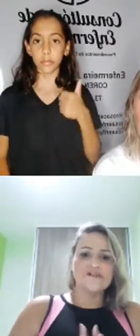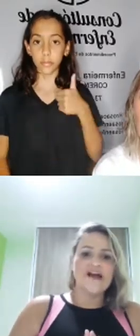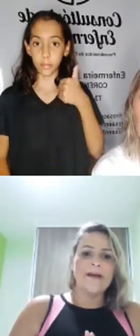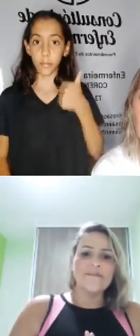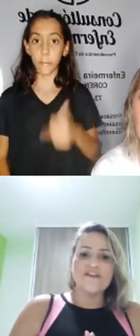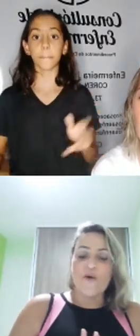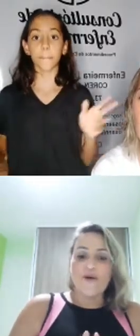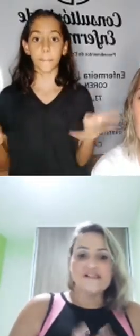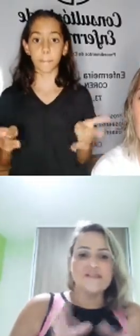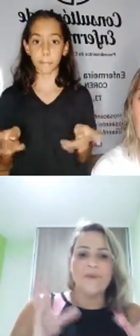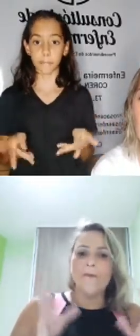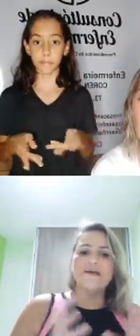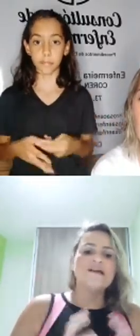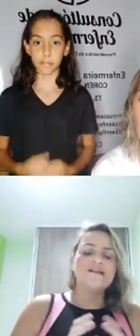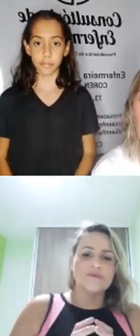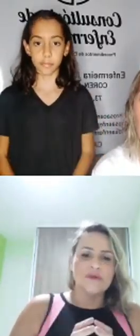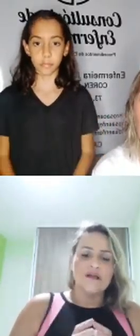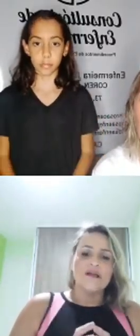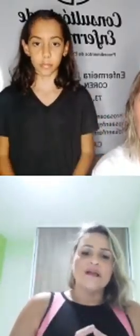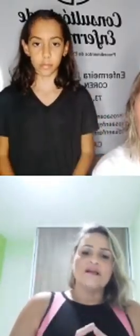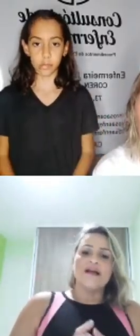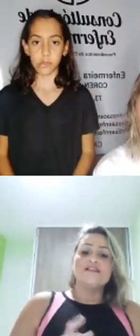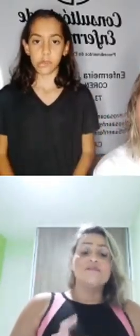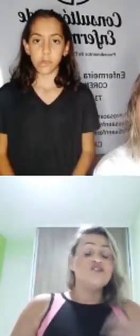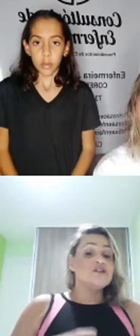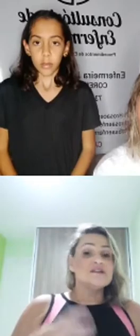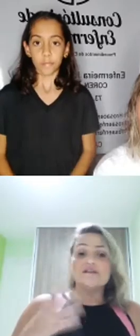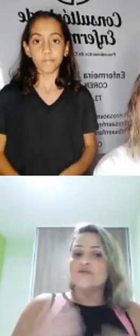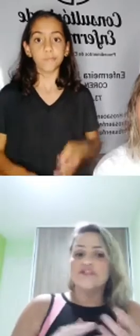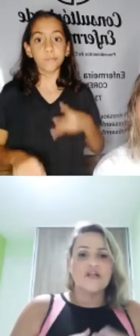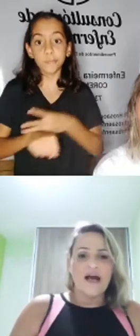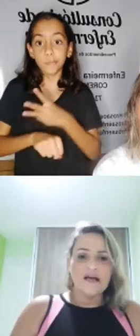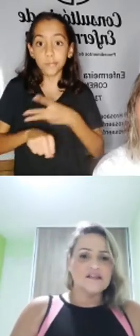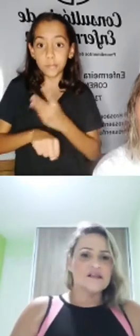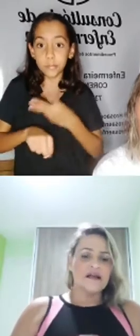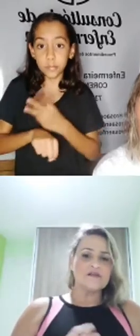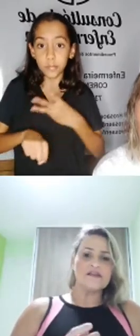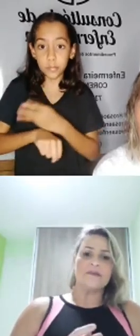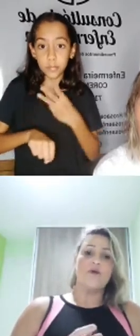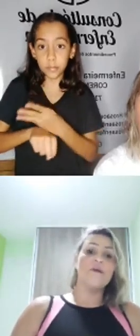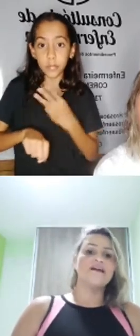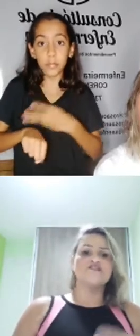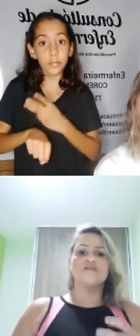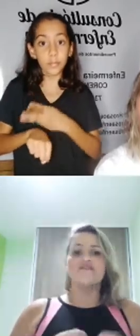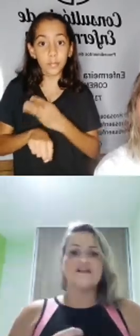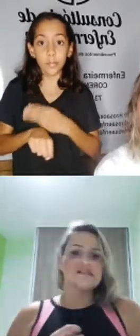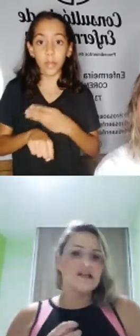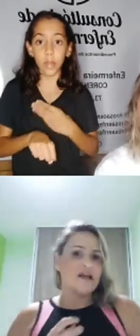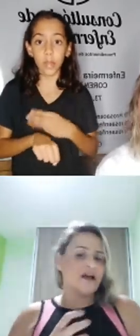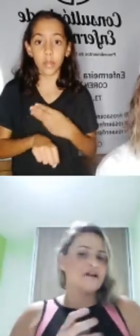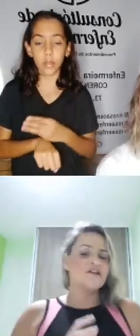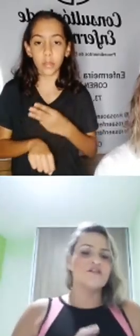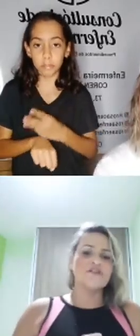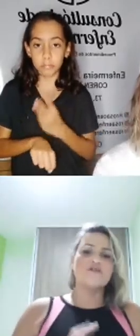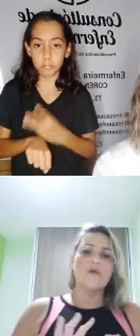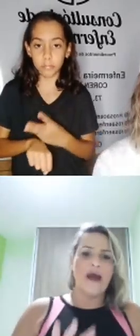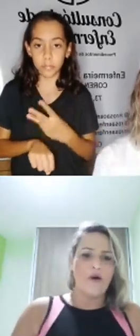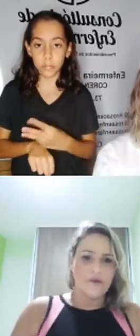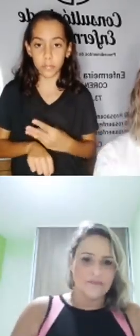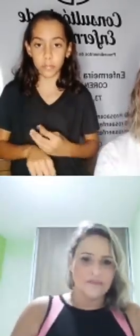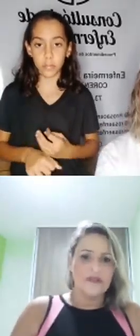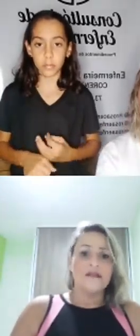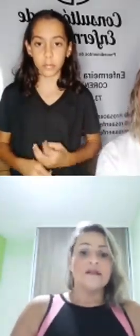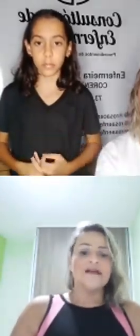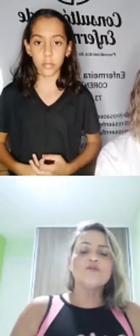meu zap ficou assim, bombando, das meninas angustiadas, querendo saber como é que a gente vai fazer, a clínica fechou, eu,